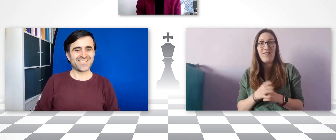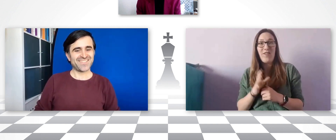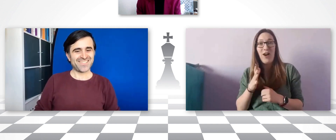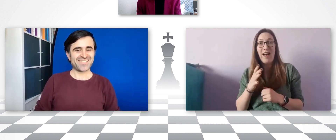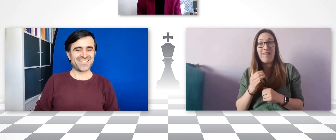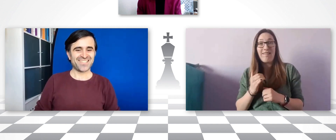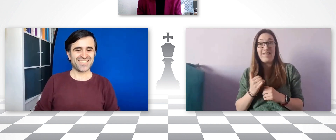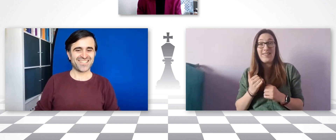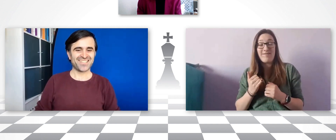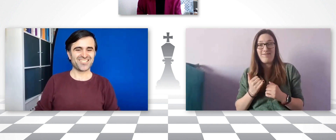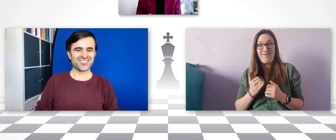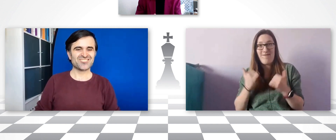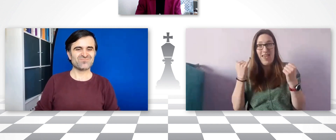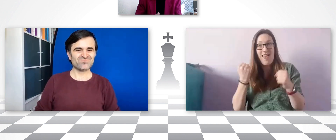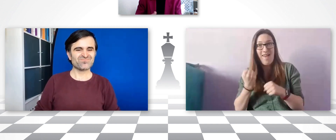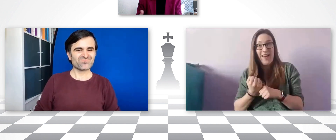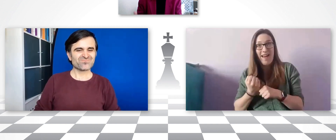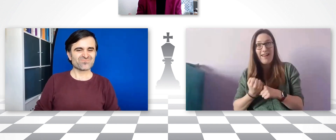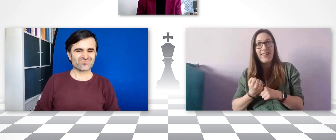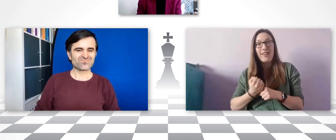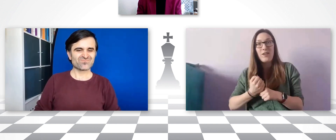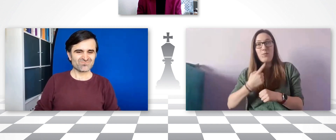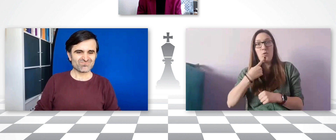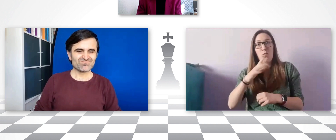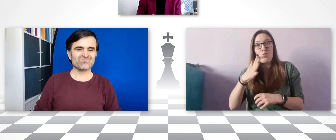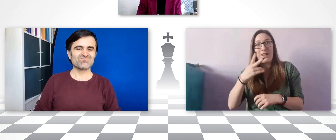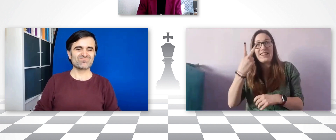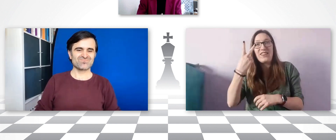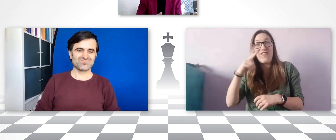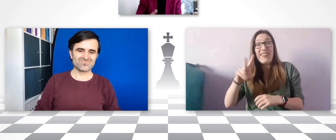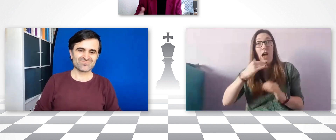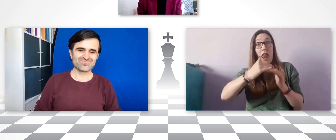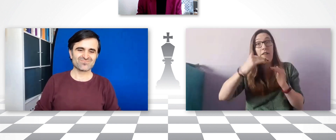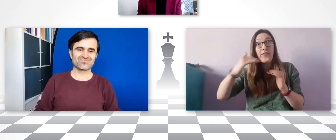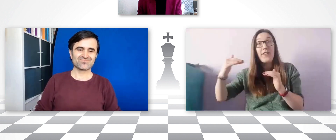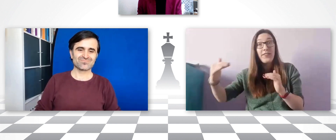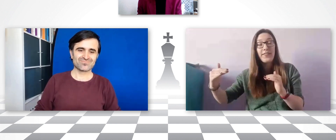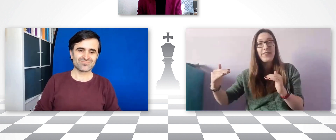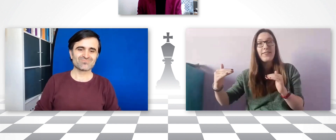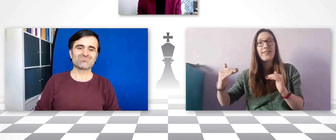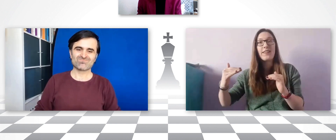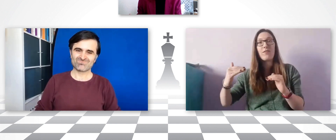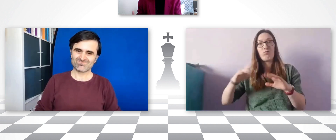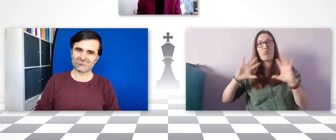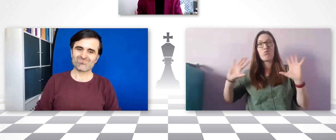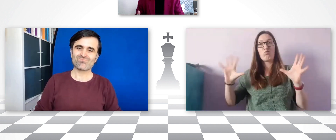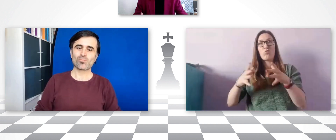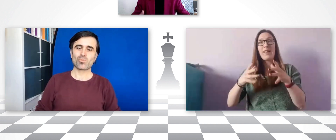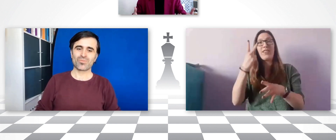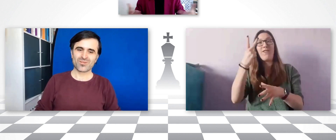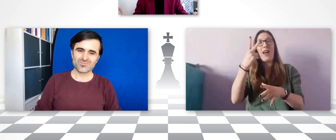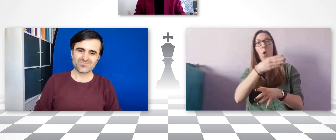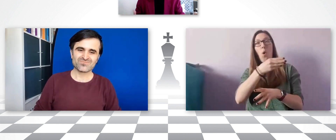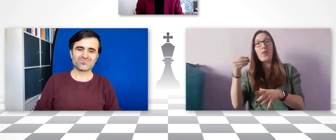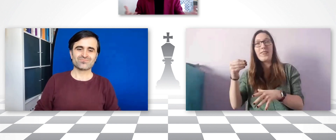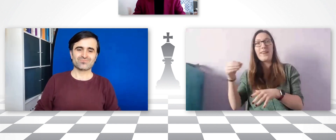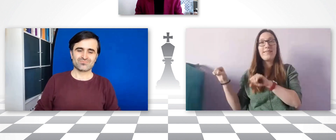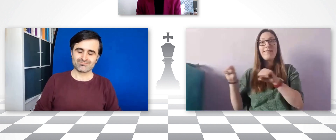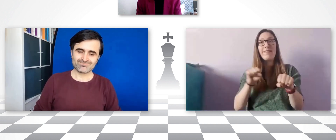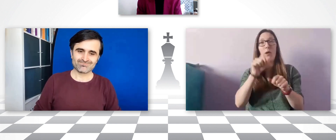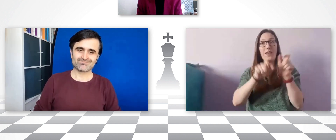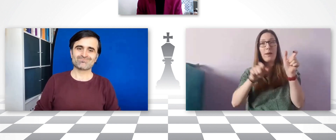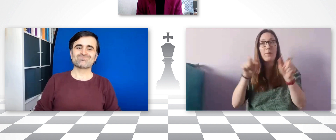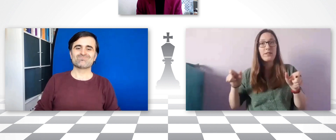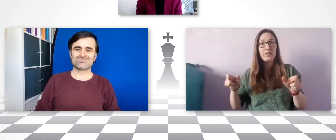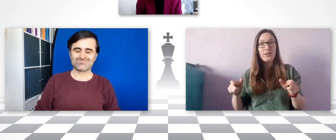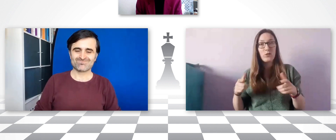exercitie. Want je praat dan over een kleine 20 landen en een kleine 200 deelnemers. Hoe gaat dat? Hoe staat